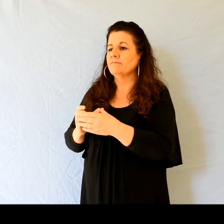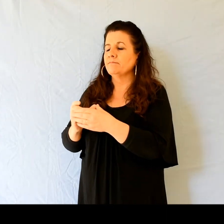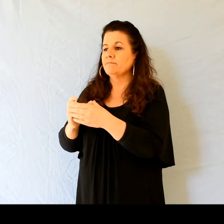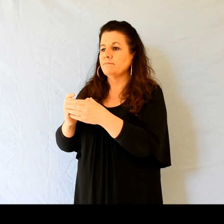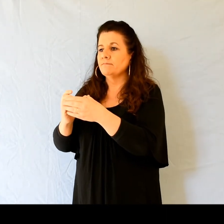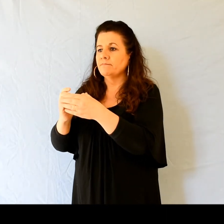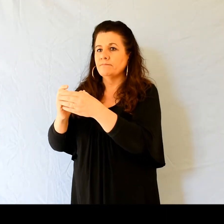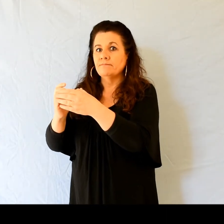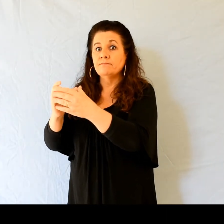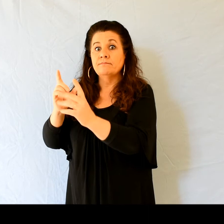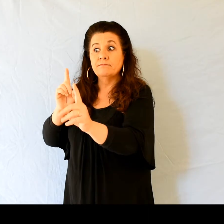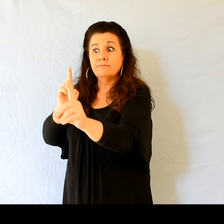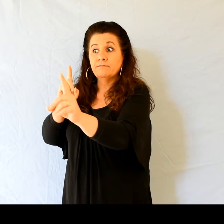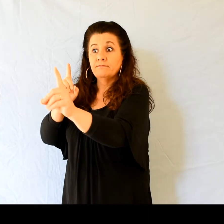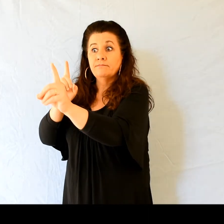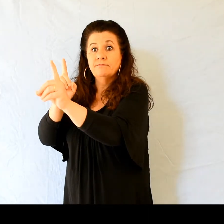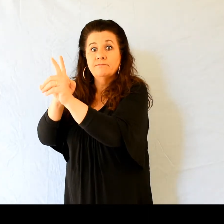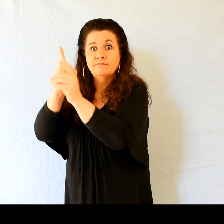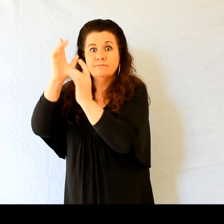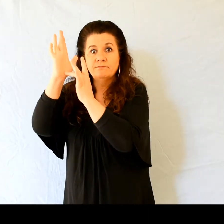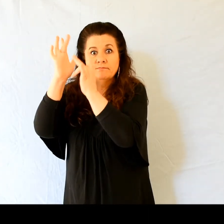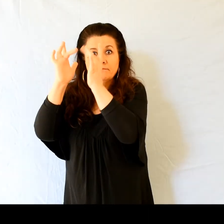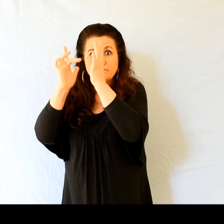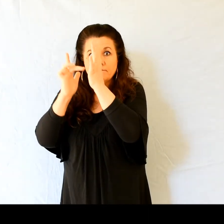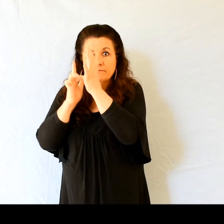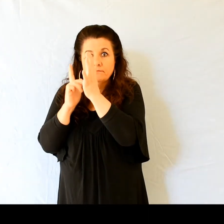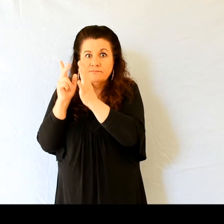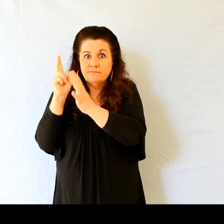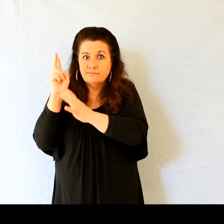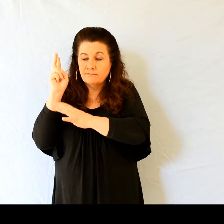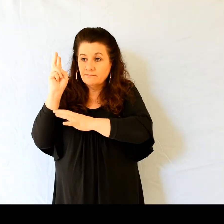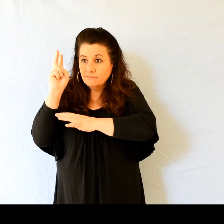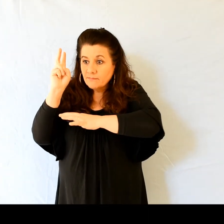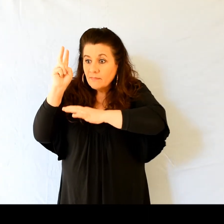Brisant le flacon, elle lui versa le parfum sur la tête.